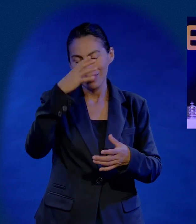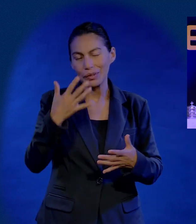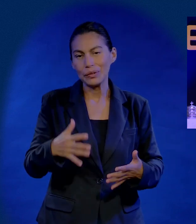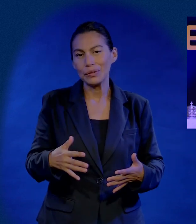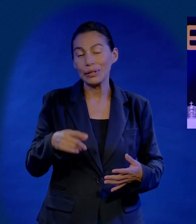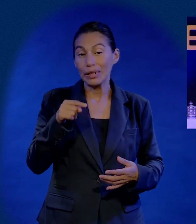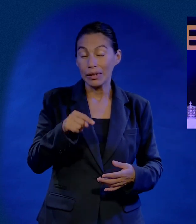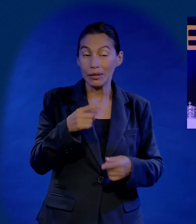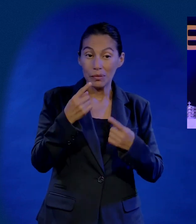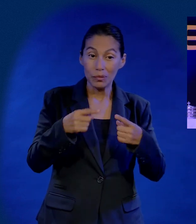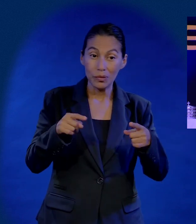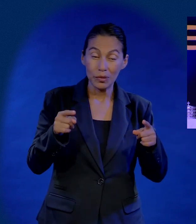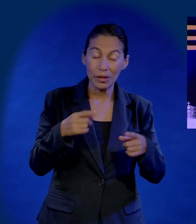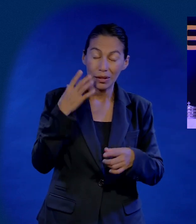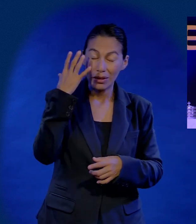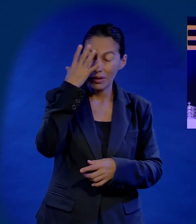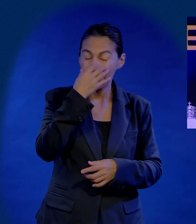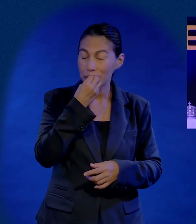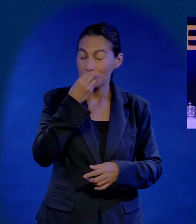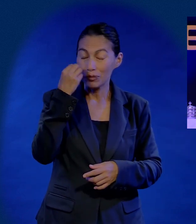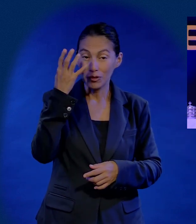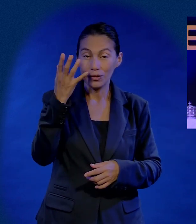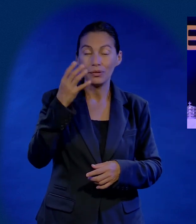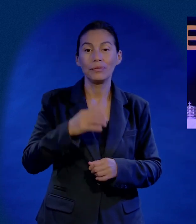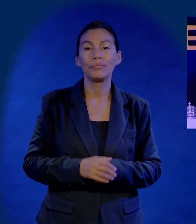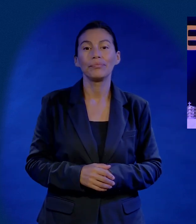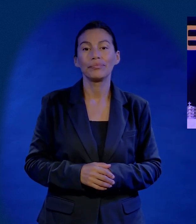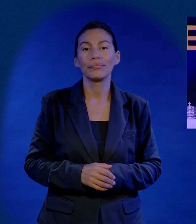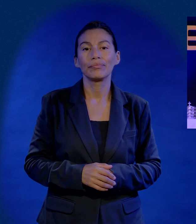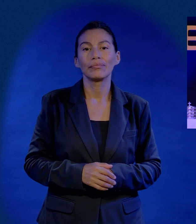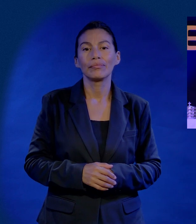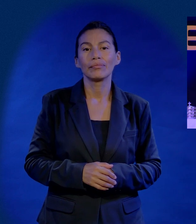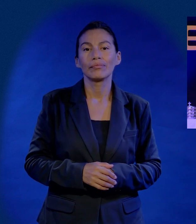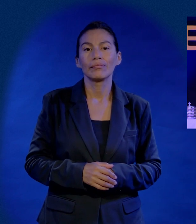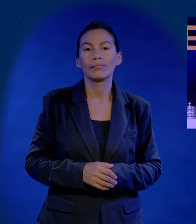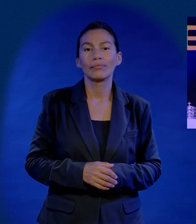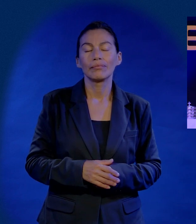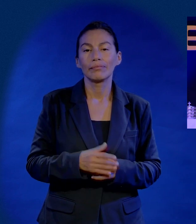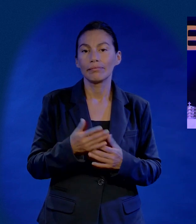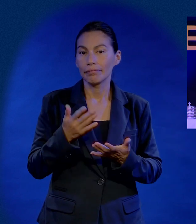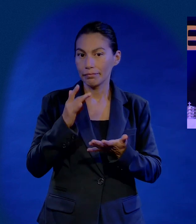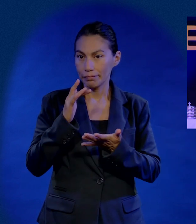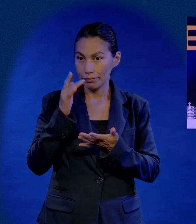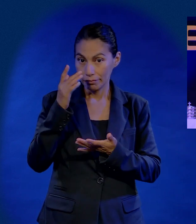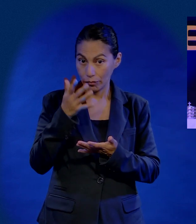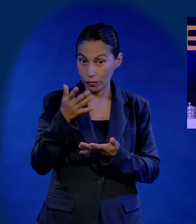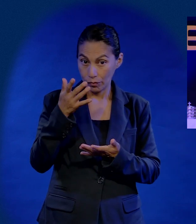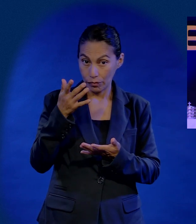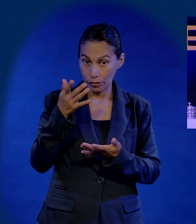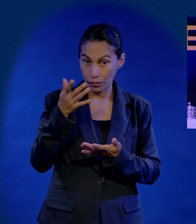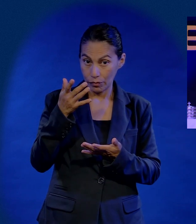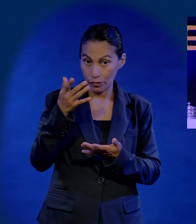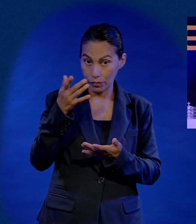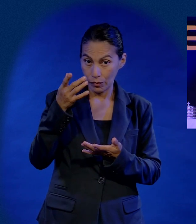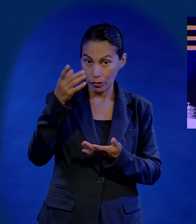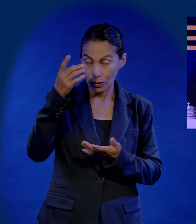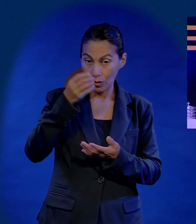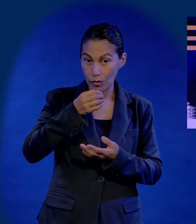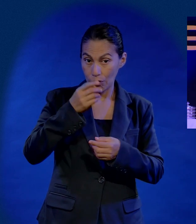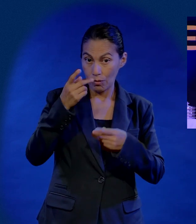¡Cuánta música tan preciosa hay aquí! Y de paso quiero dar gracias a Dios por el don que le